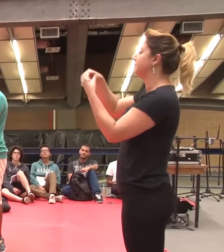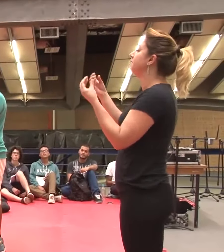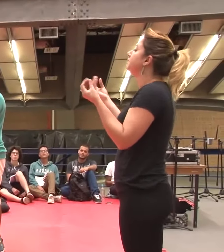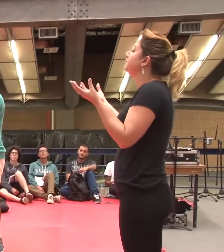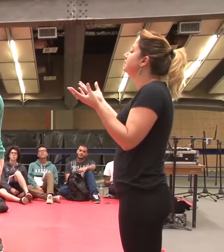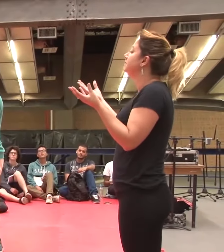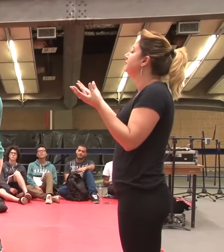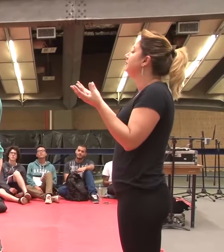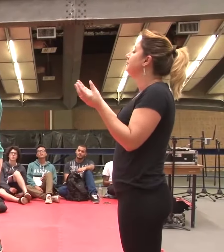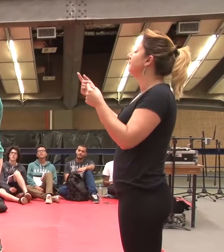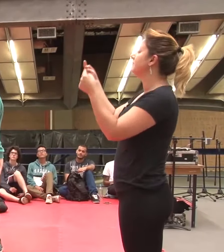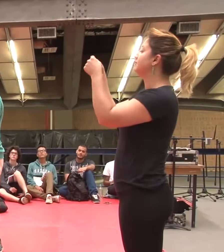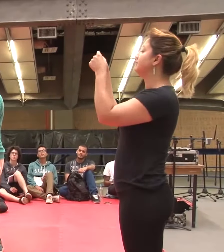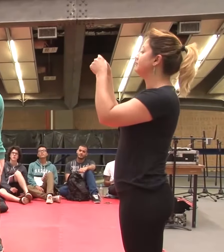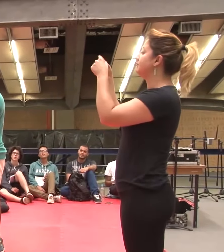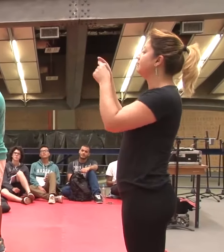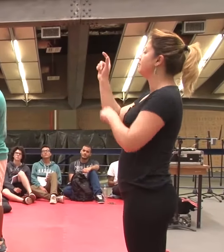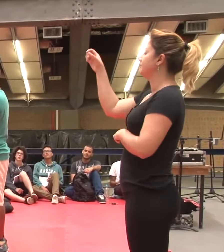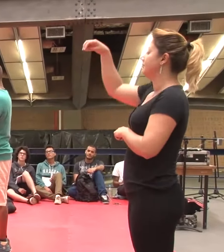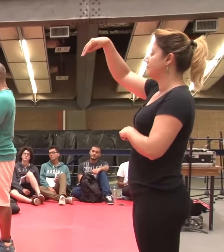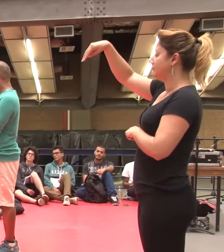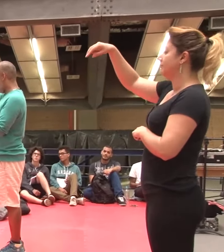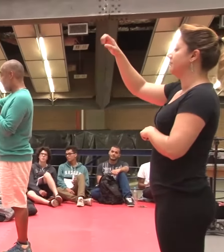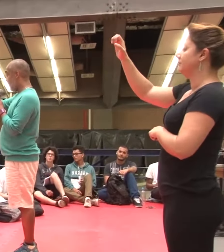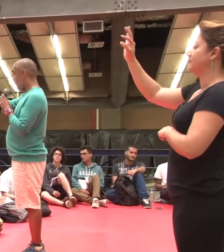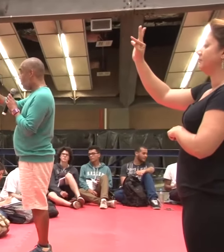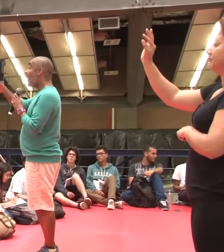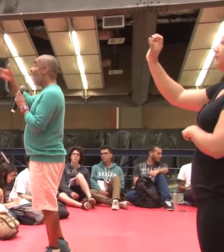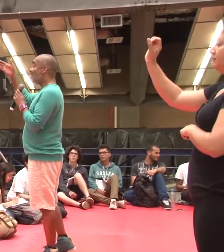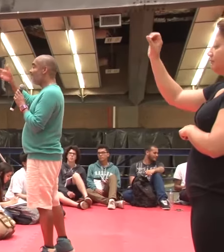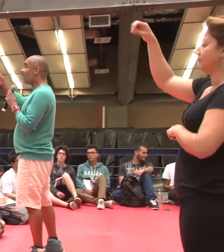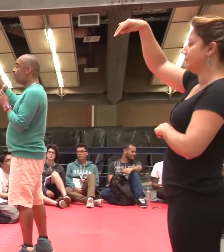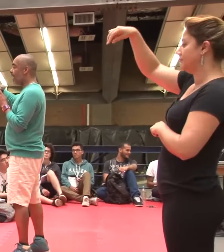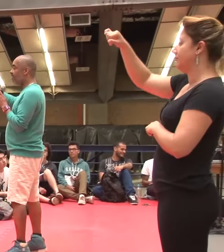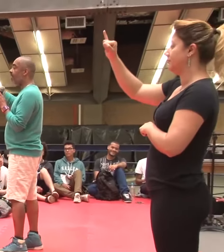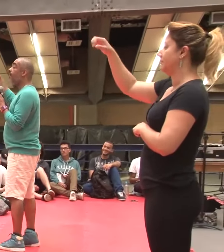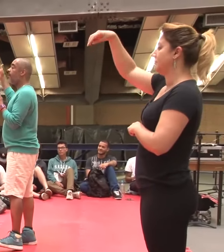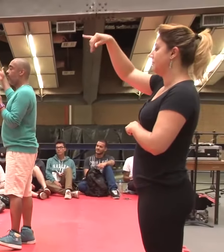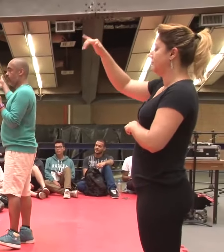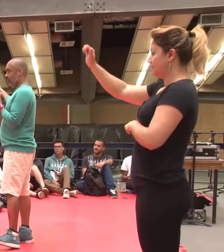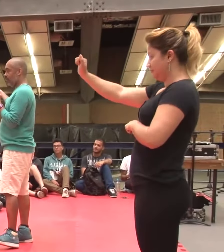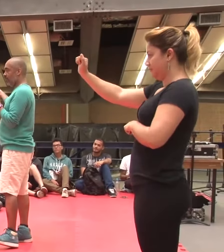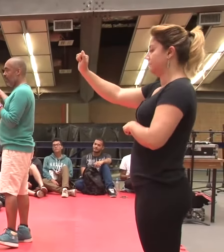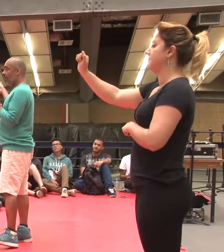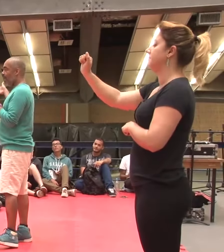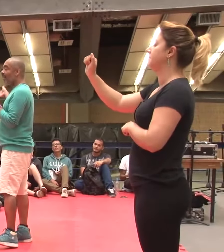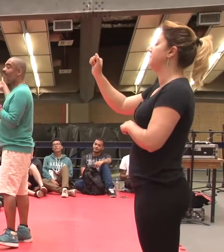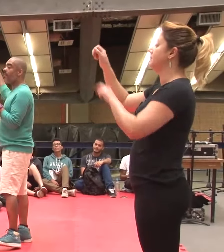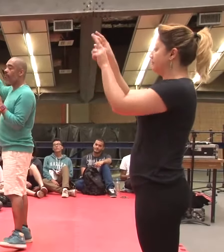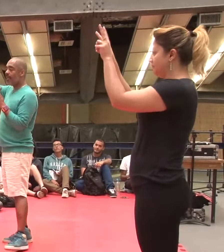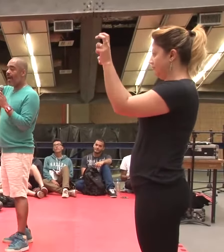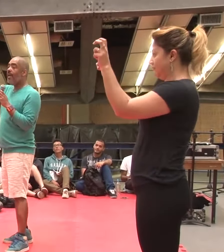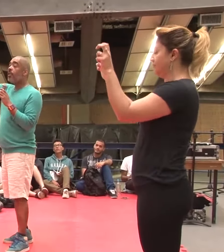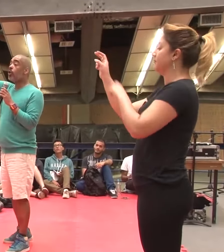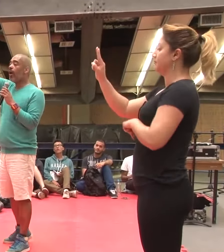Ah! Metonímia. Ou seja, um lugar específico a que se chamava cortiço passa